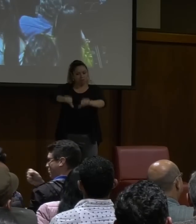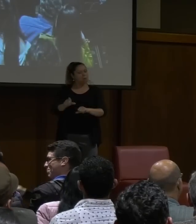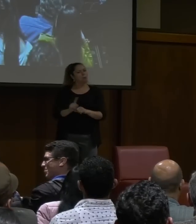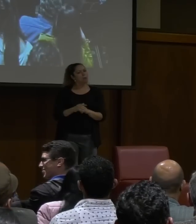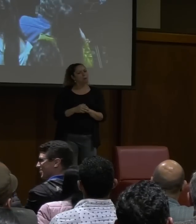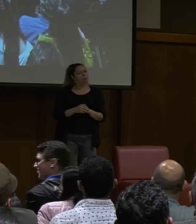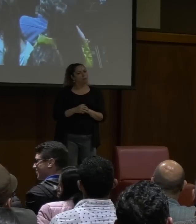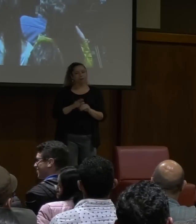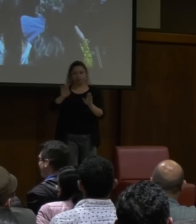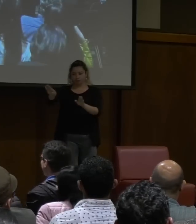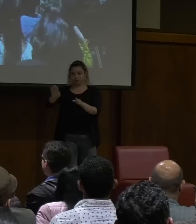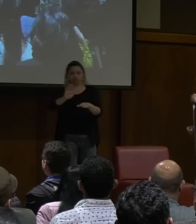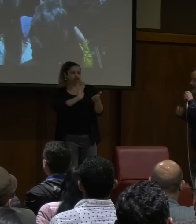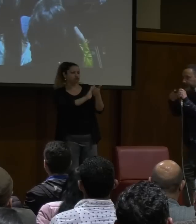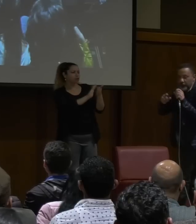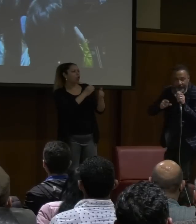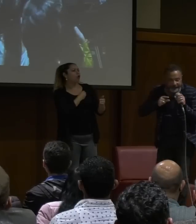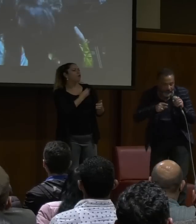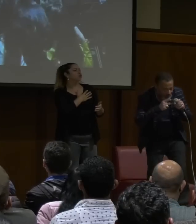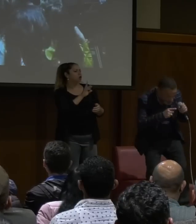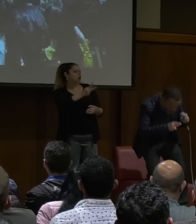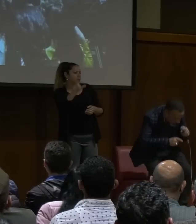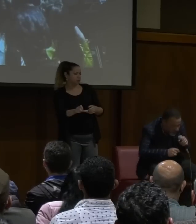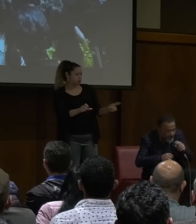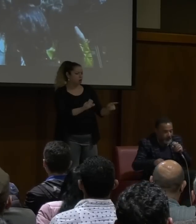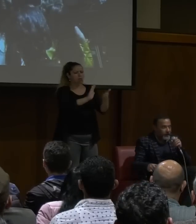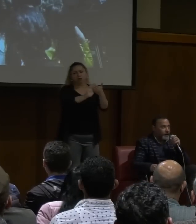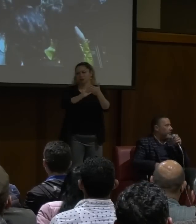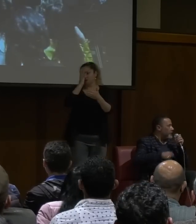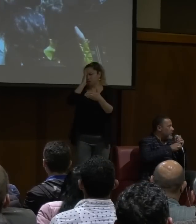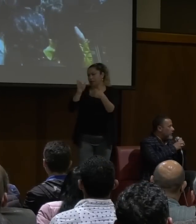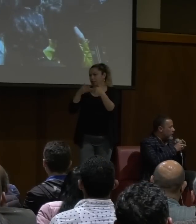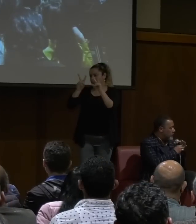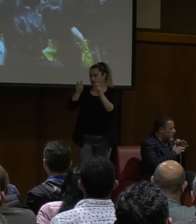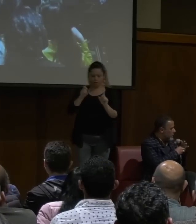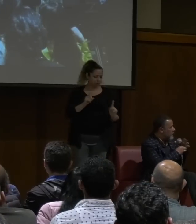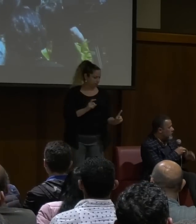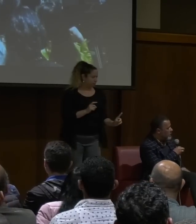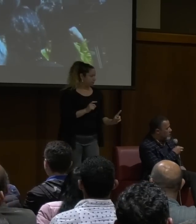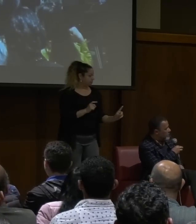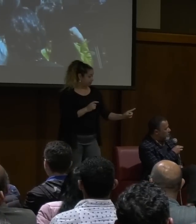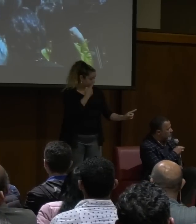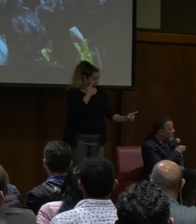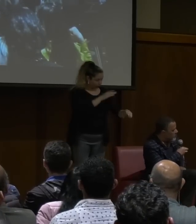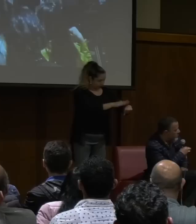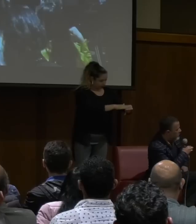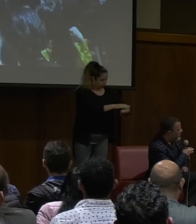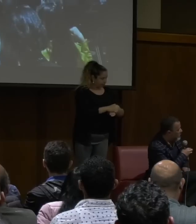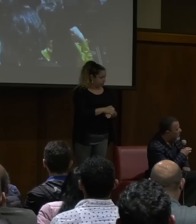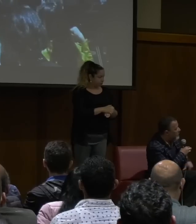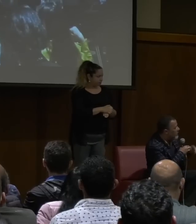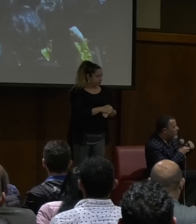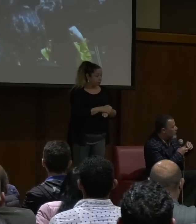a darle la oportunidad a otras personas. Una cosita, perdón, para cerrar este tema. Lo que sí es que si Escalona no toma